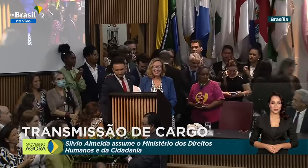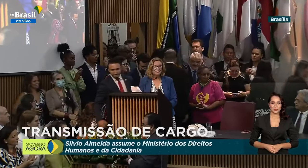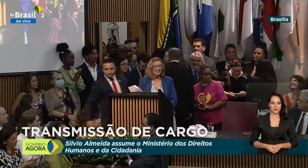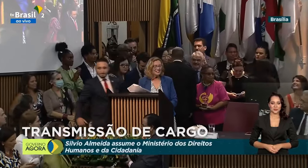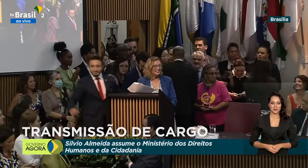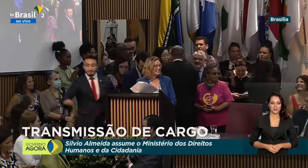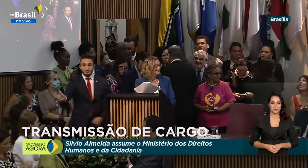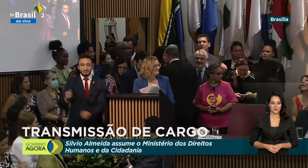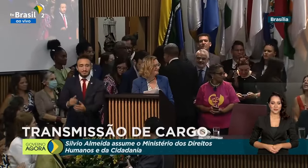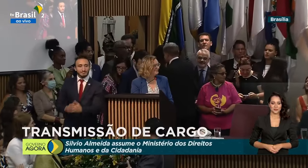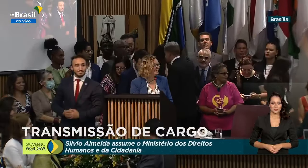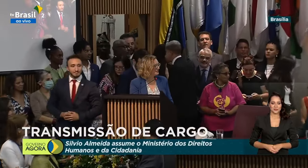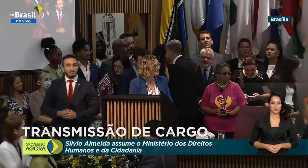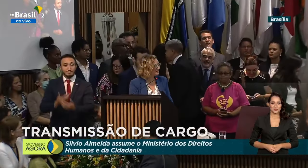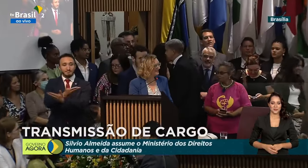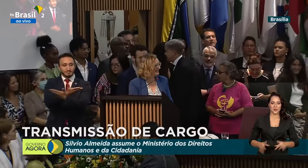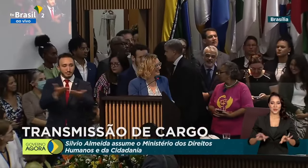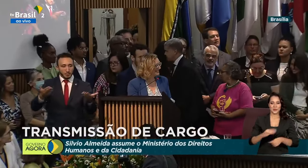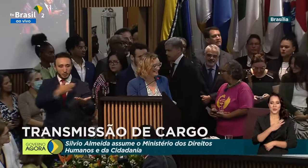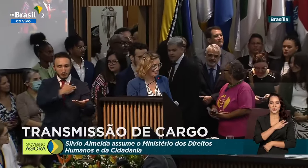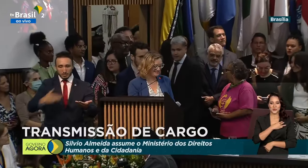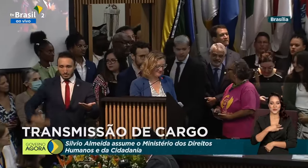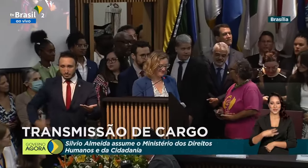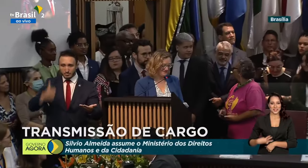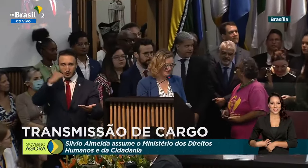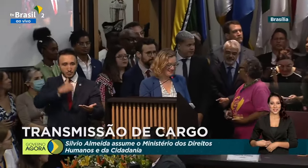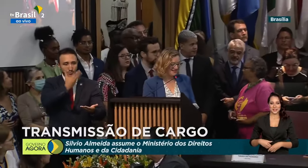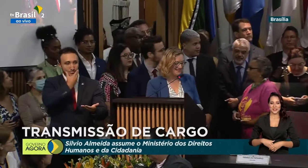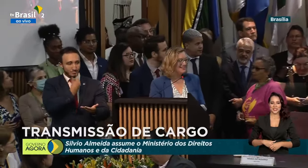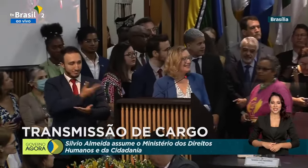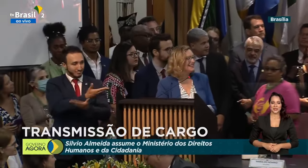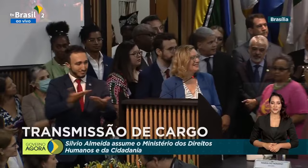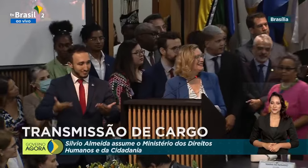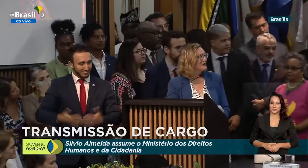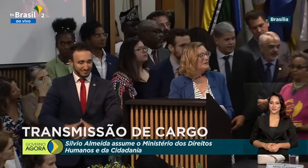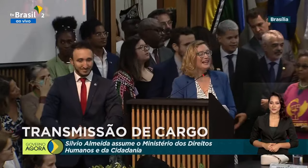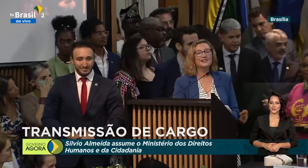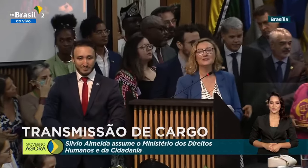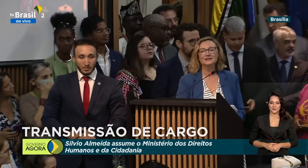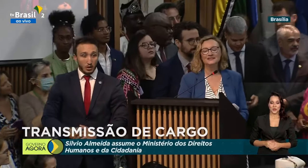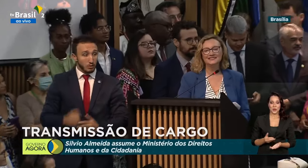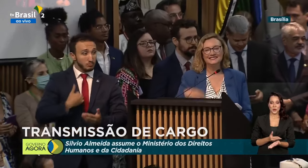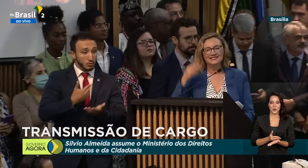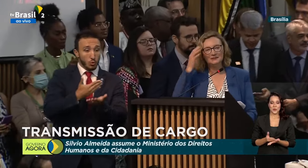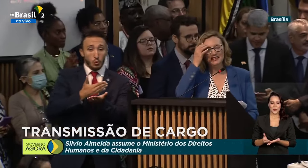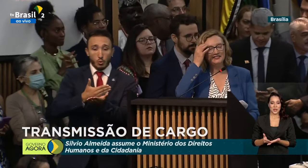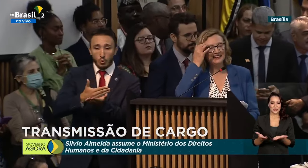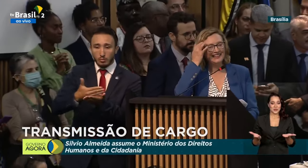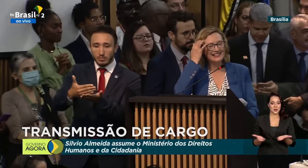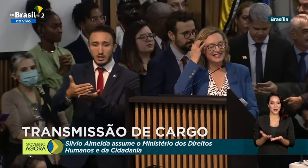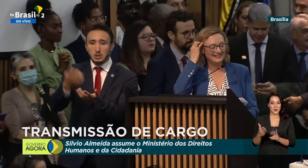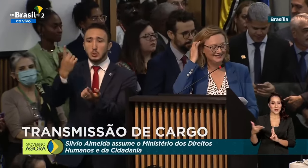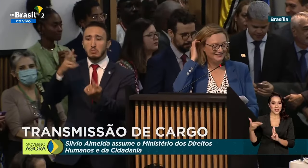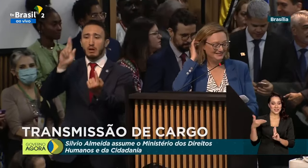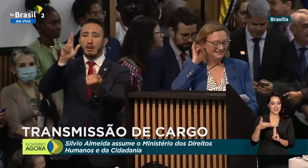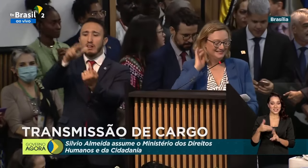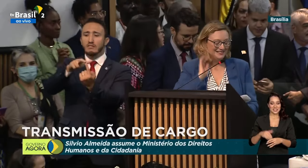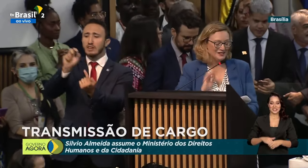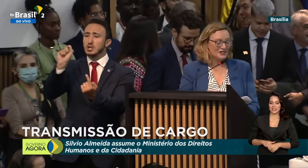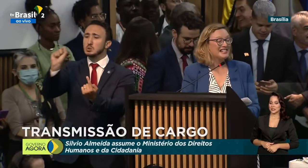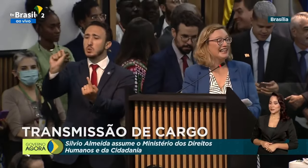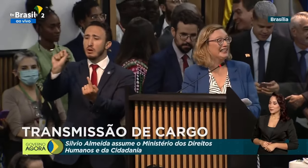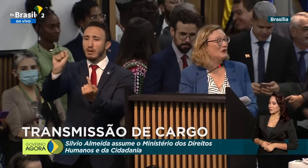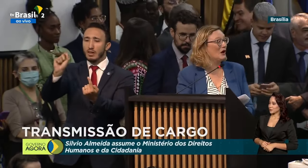prezados ministros e ministras começo numa referência